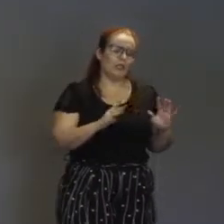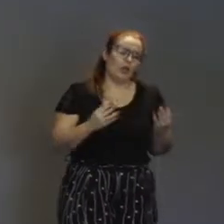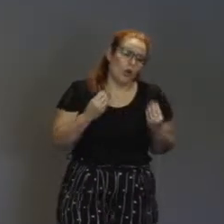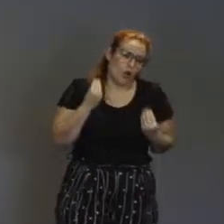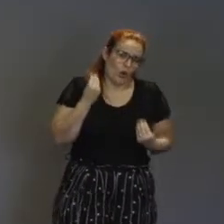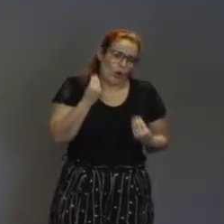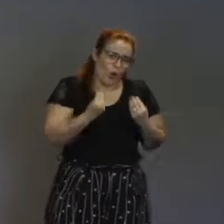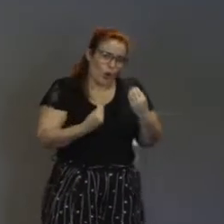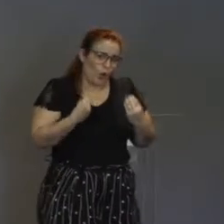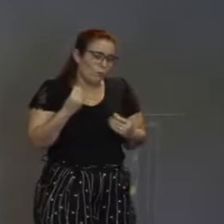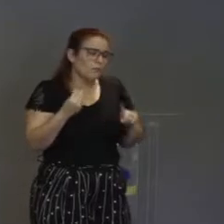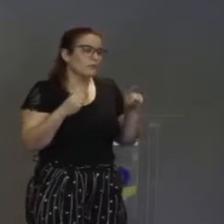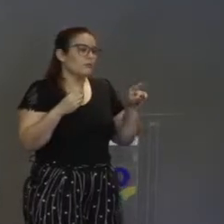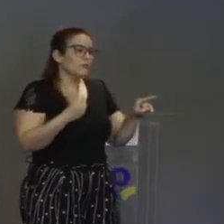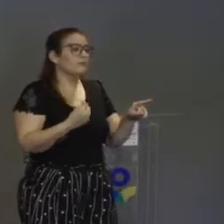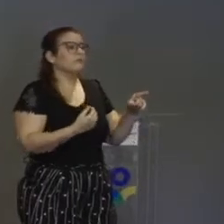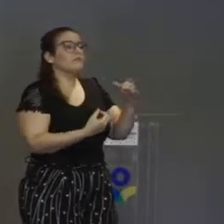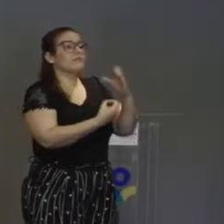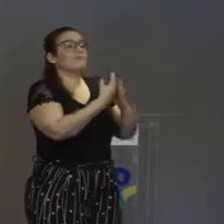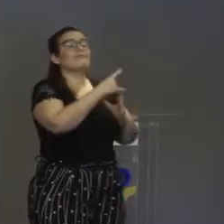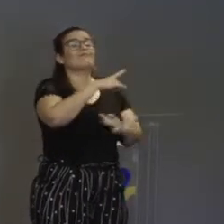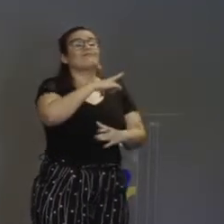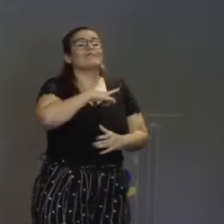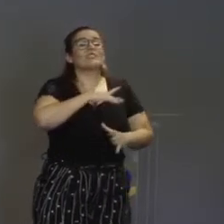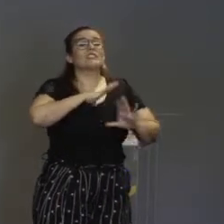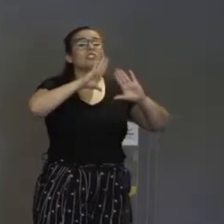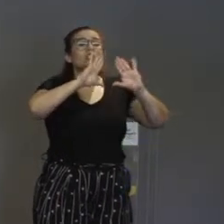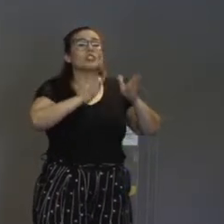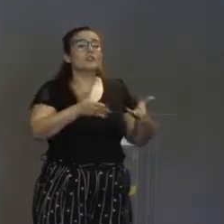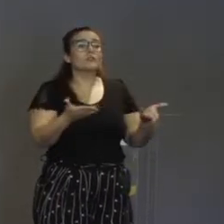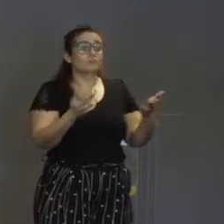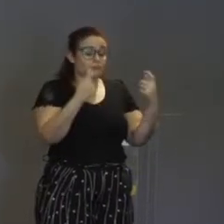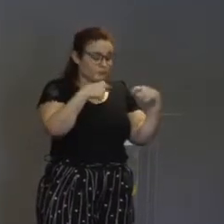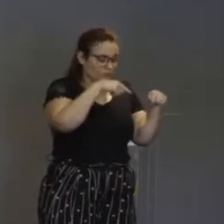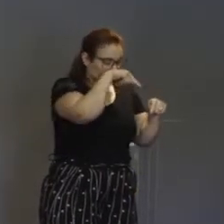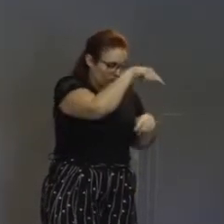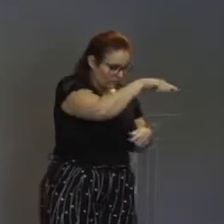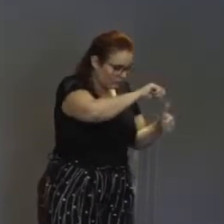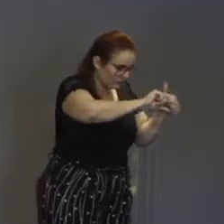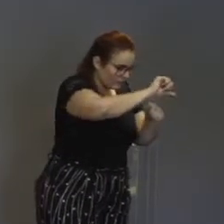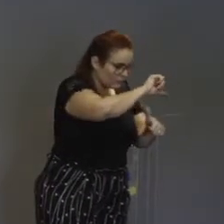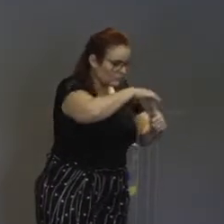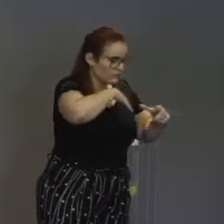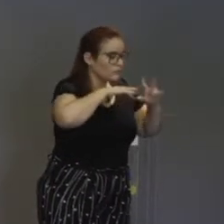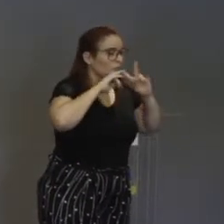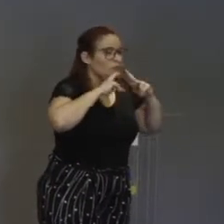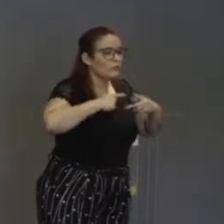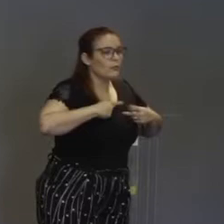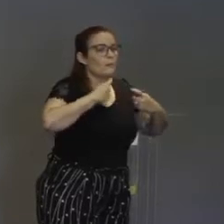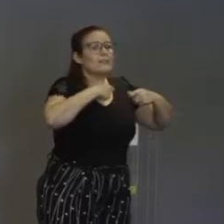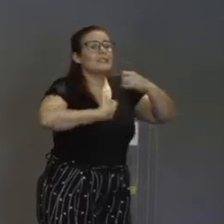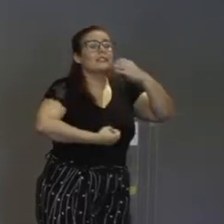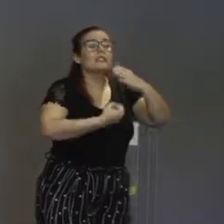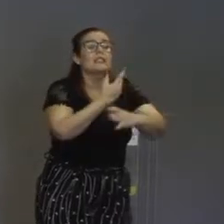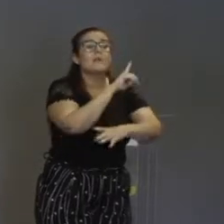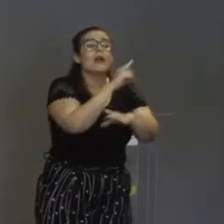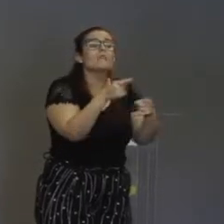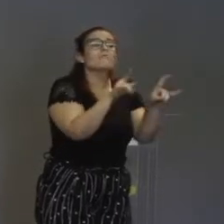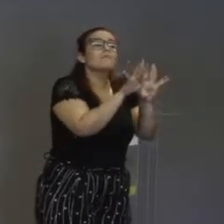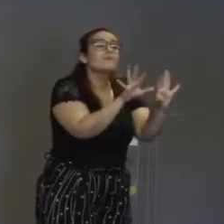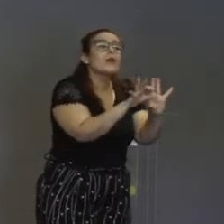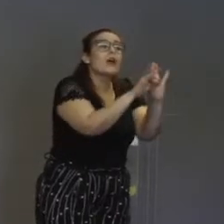torna isso que já está posto de forma mais humana e o que deve ser criado para complementar, para que isso